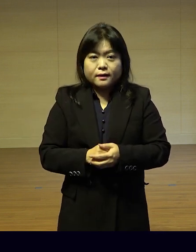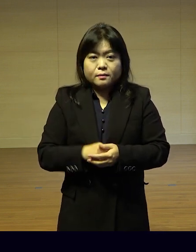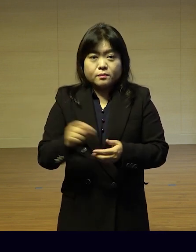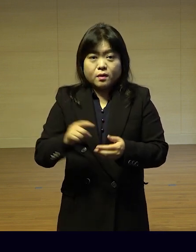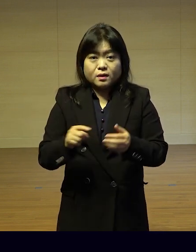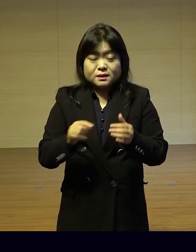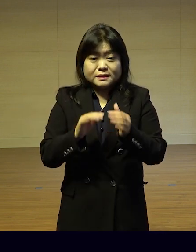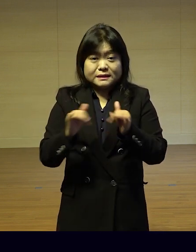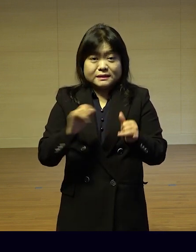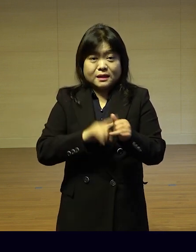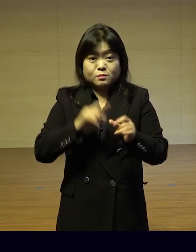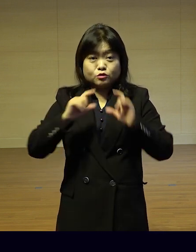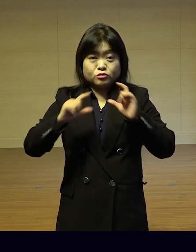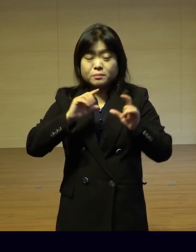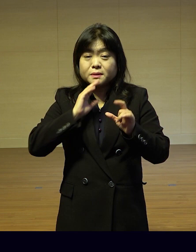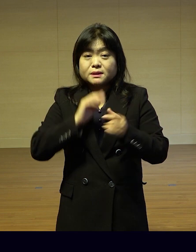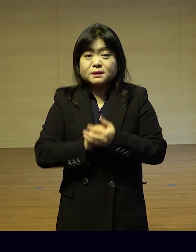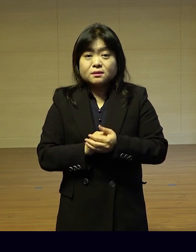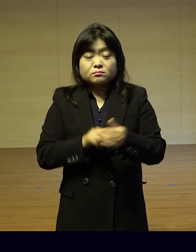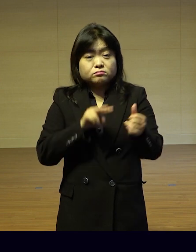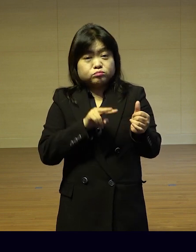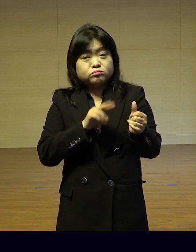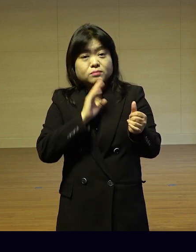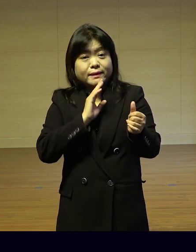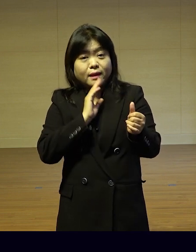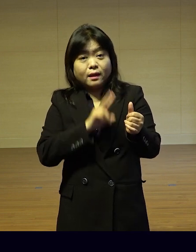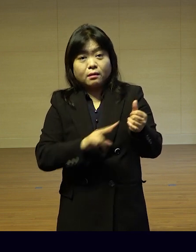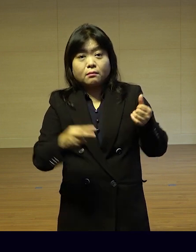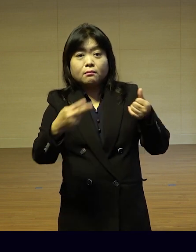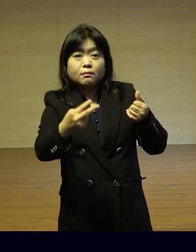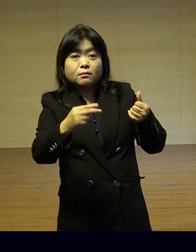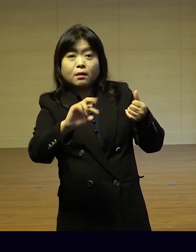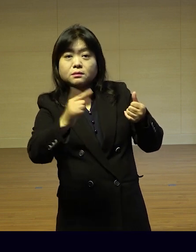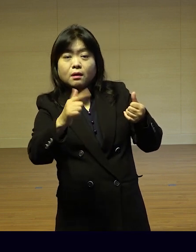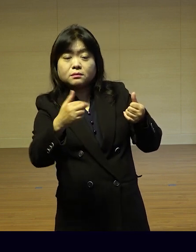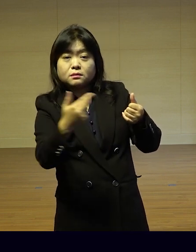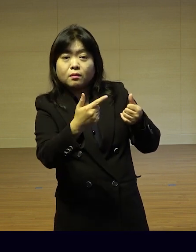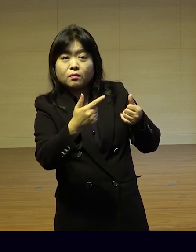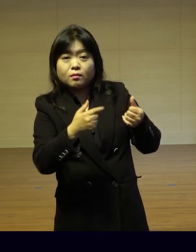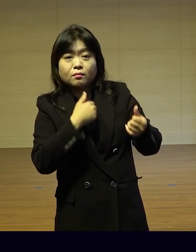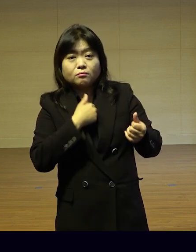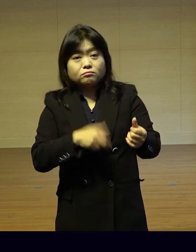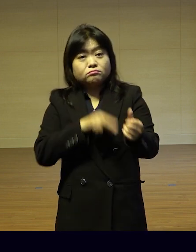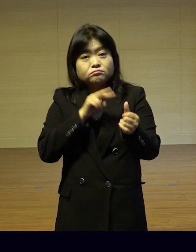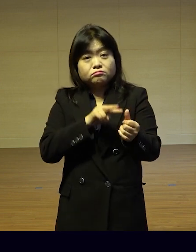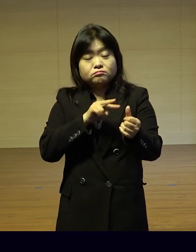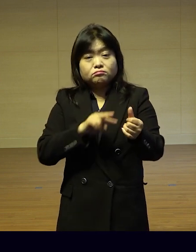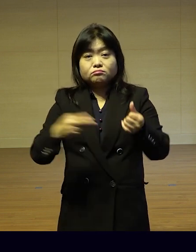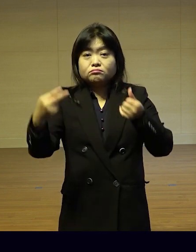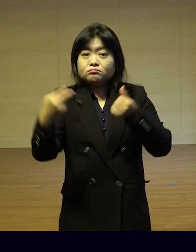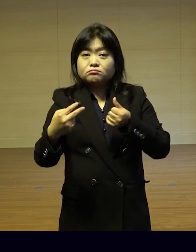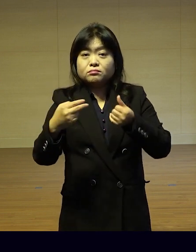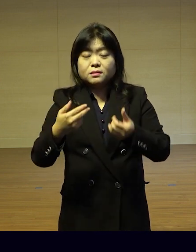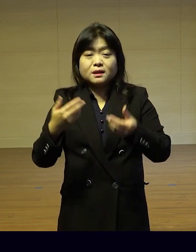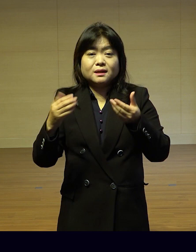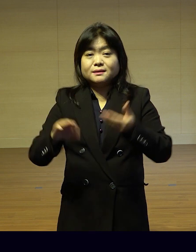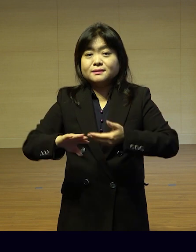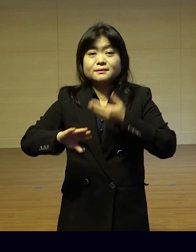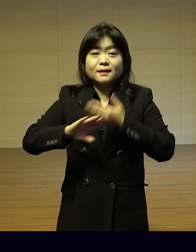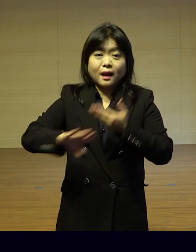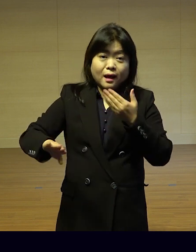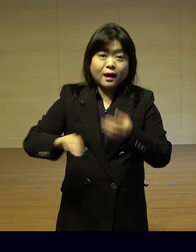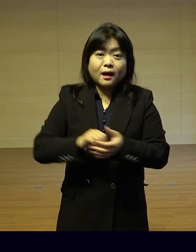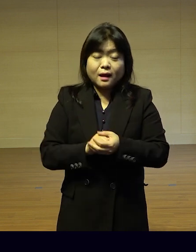이 사람 주장이 맞죠. 그래서 야. 근데 다른 편에서 보면 그것이 아니다. 다른 측면에 있다. 나인. 그래서 야 운트 나인이라는